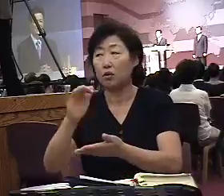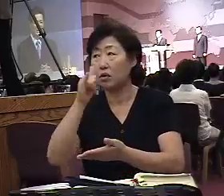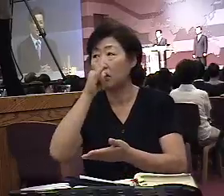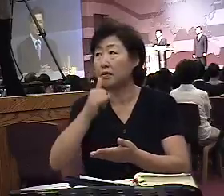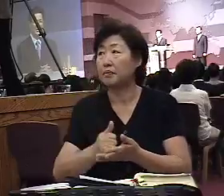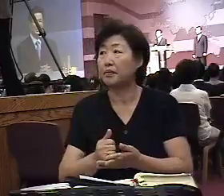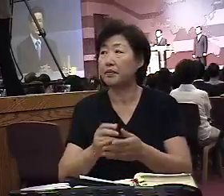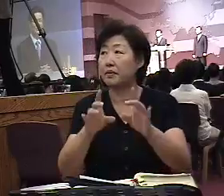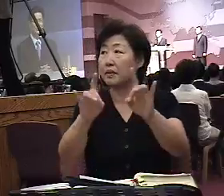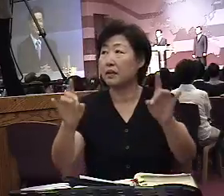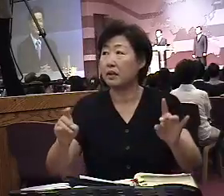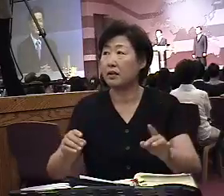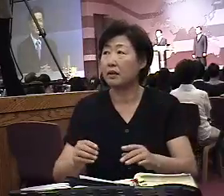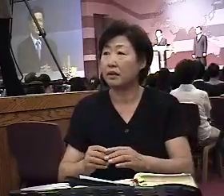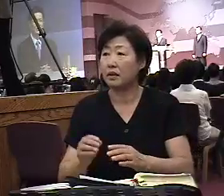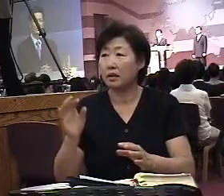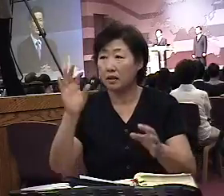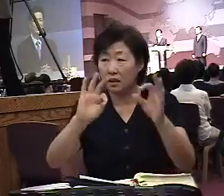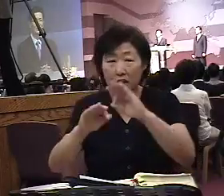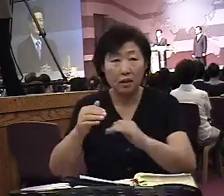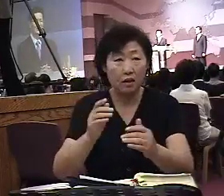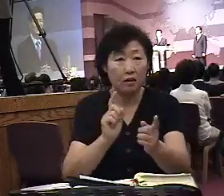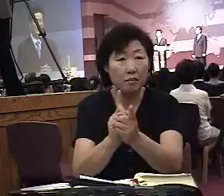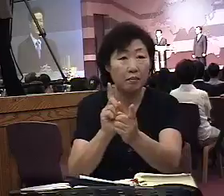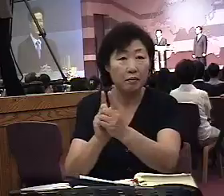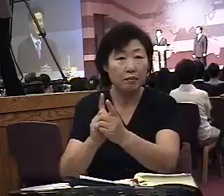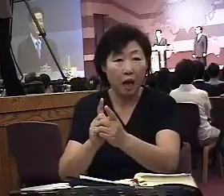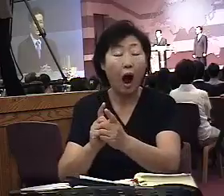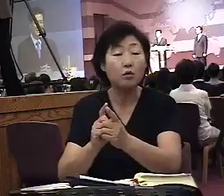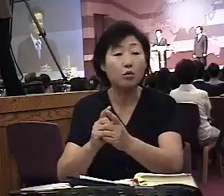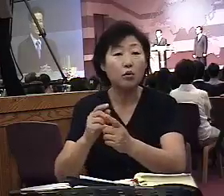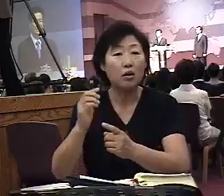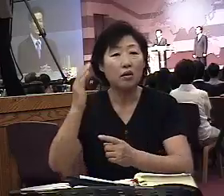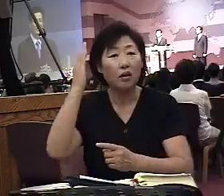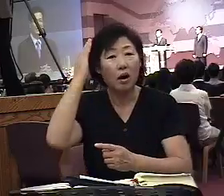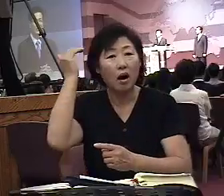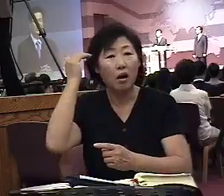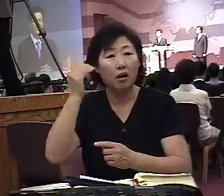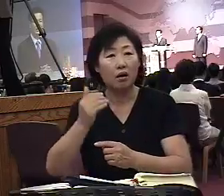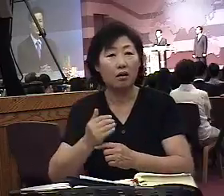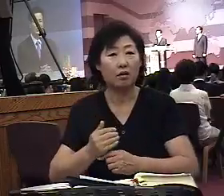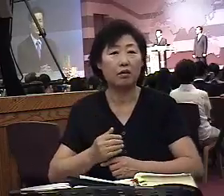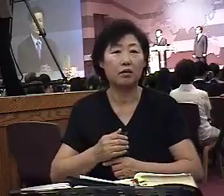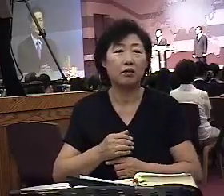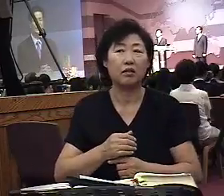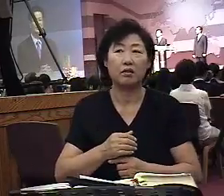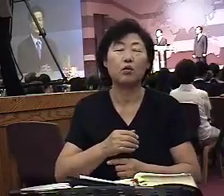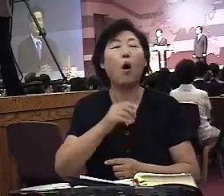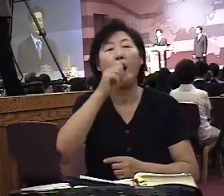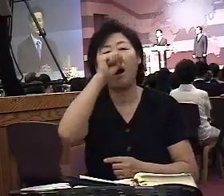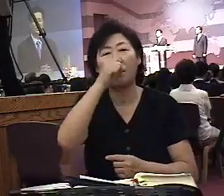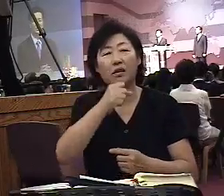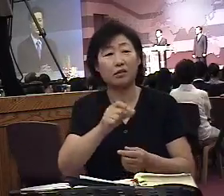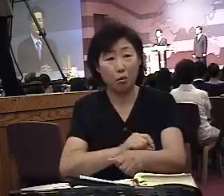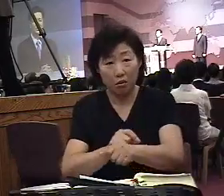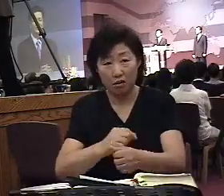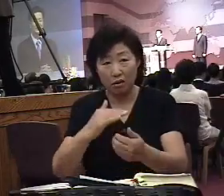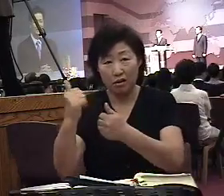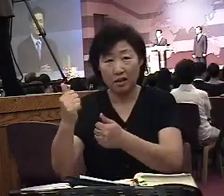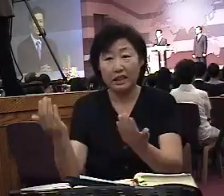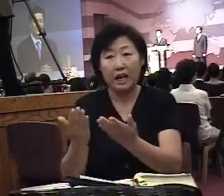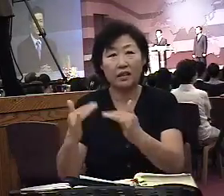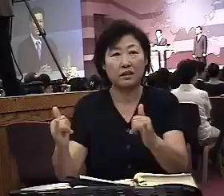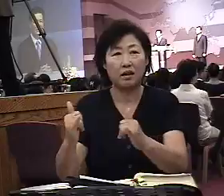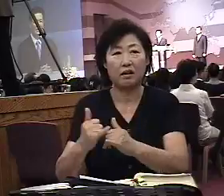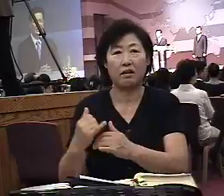못한 점 이해해 주시고 정말 여러분의 삶에 또 저의 삶에 온전히 예수 그리스도 십자가만이 높여지는 은혜가